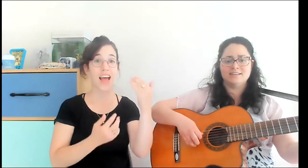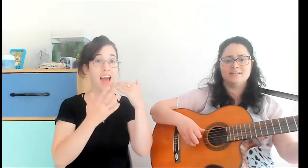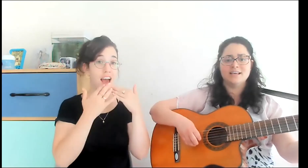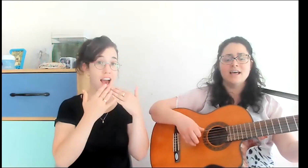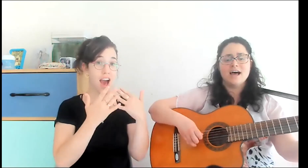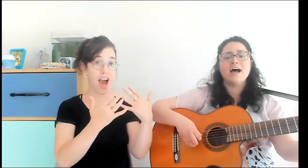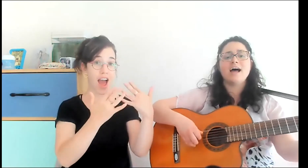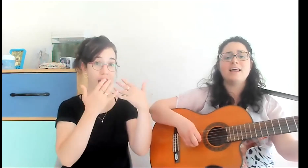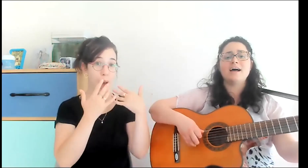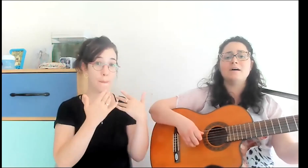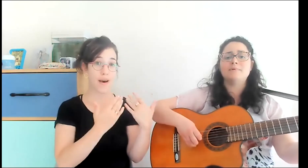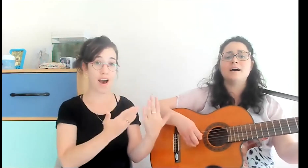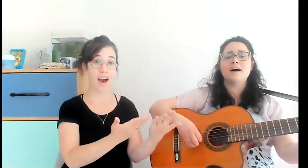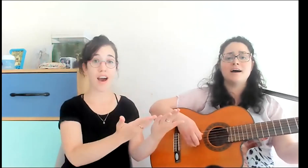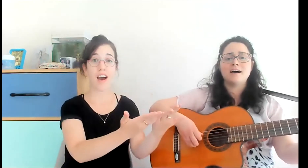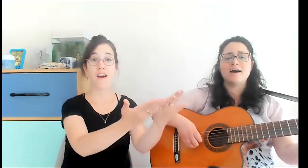העוקץ, על המר